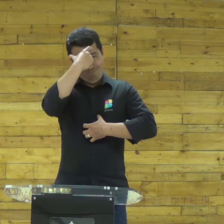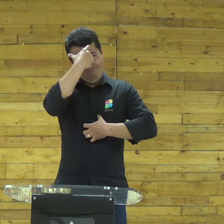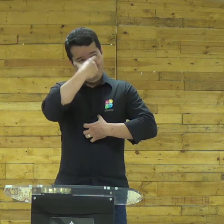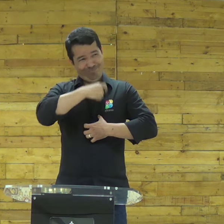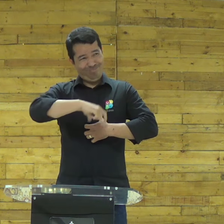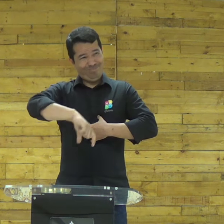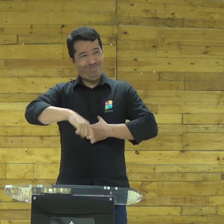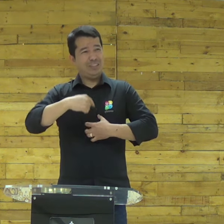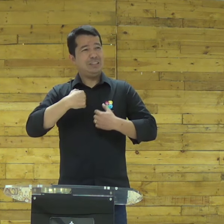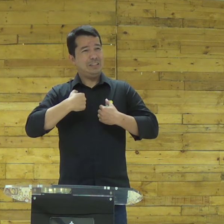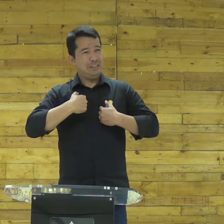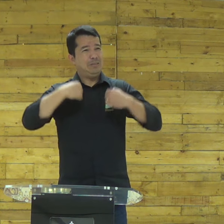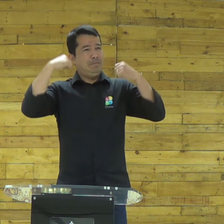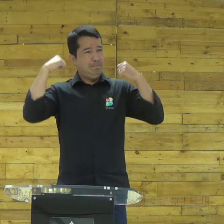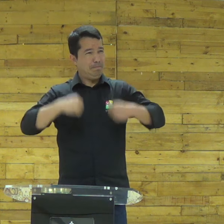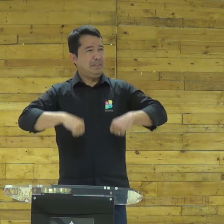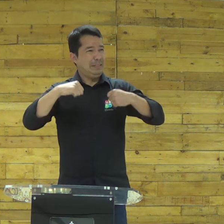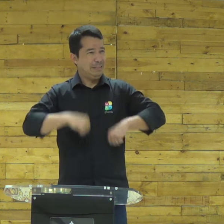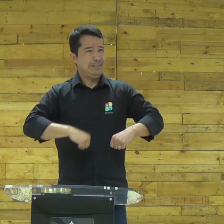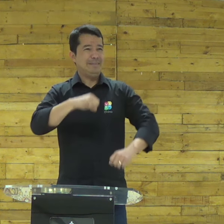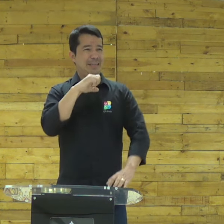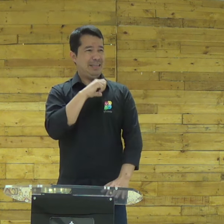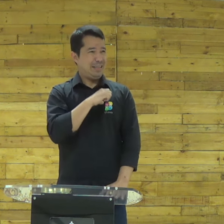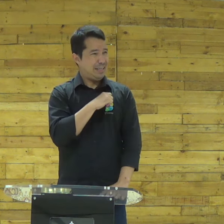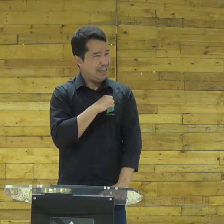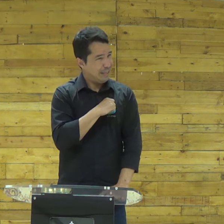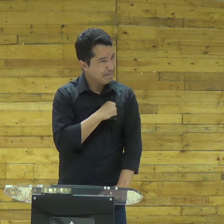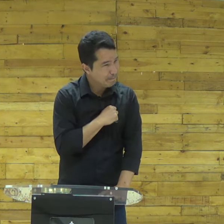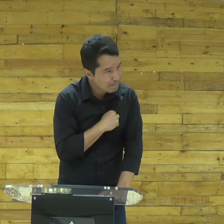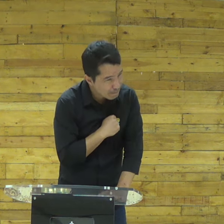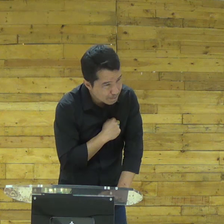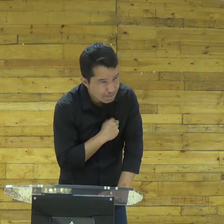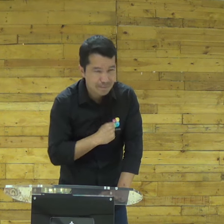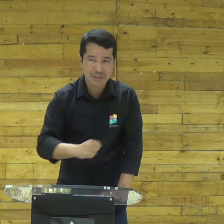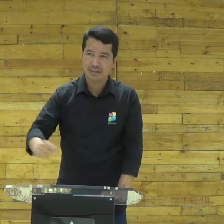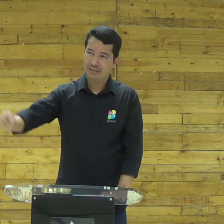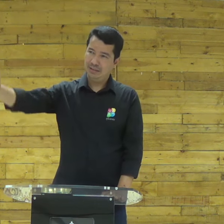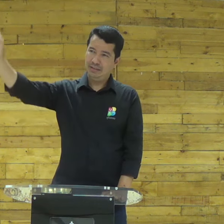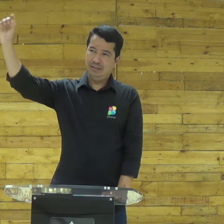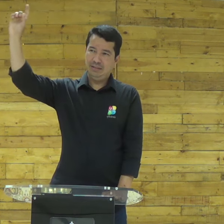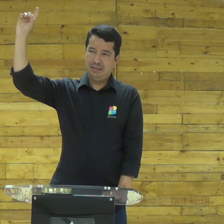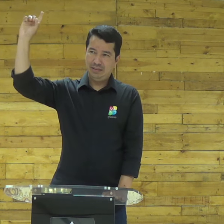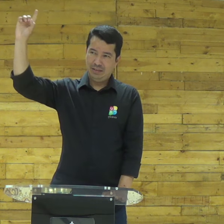com todo o nosso ser Precisa amar a